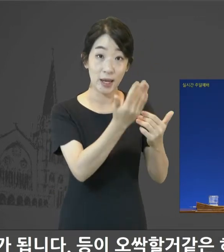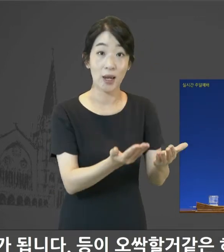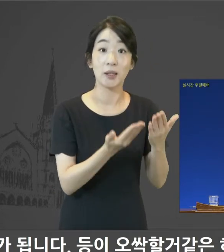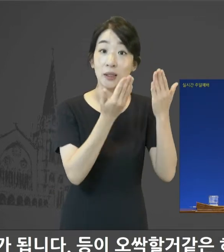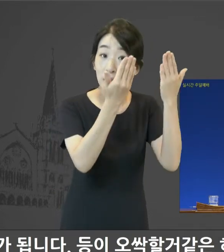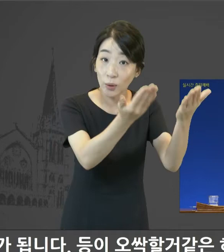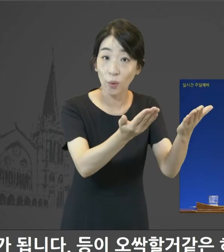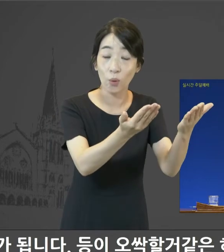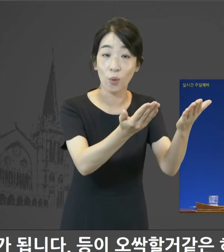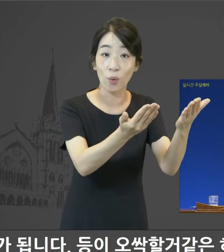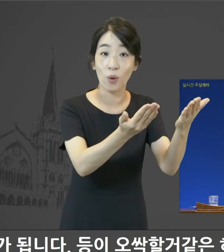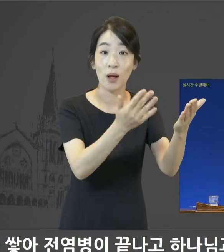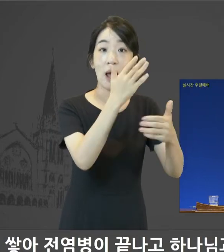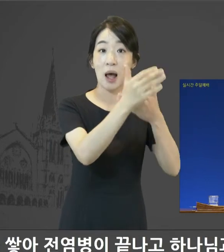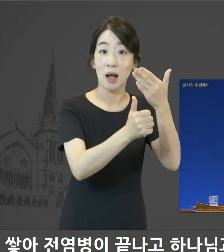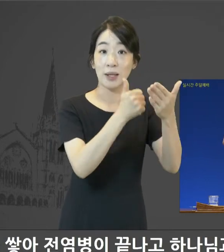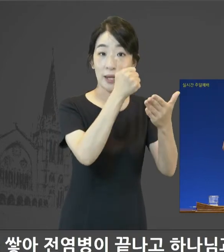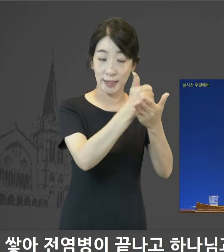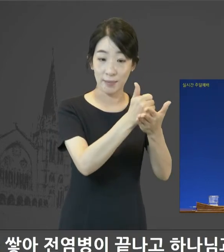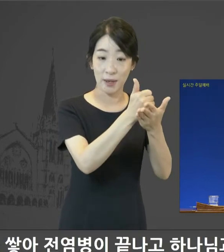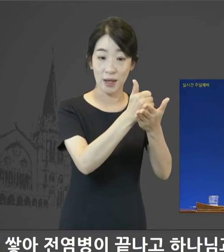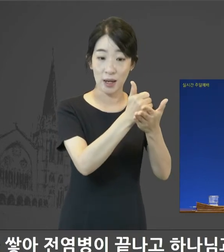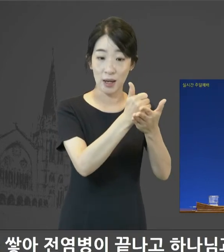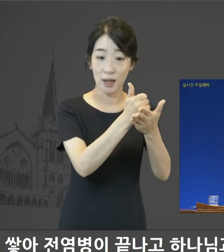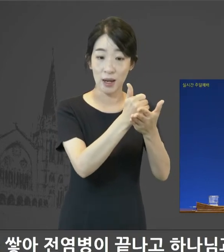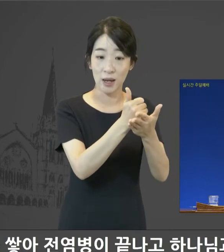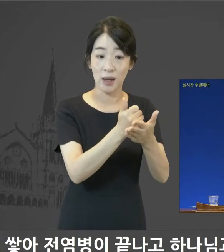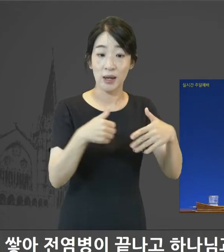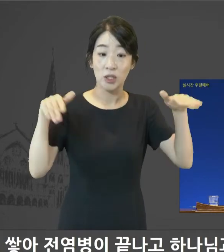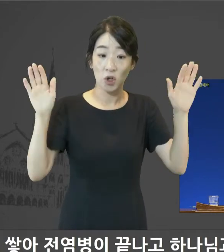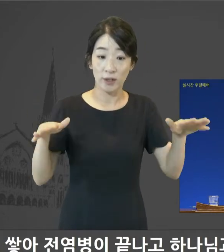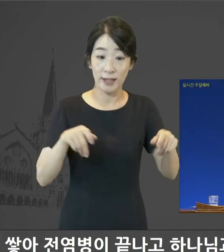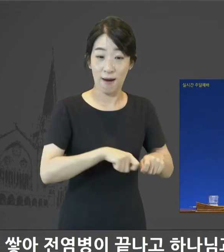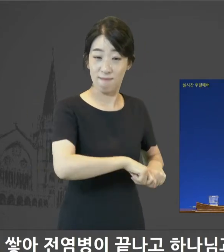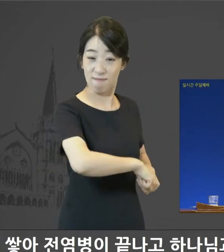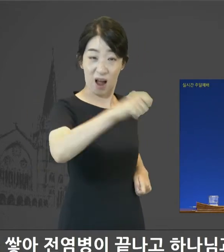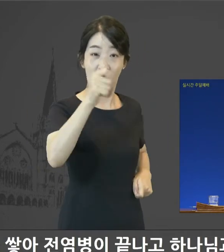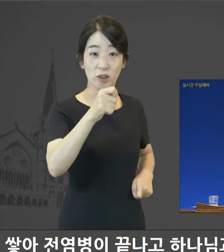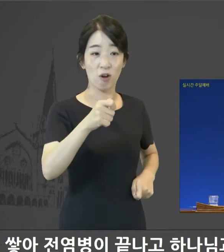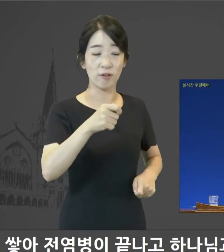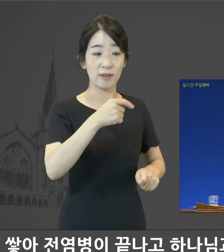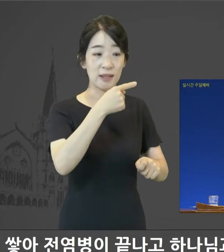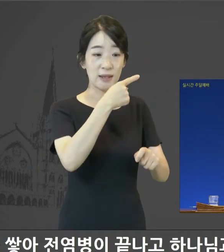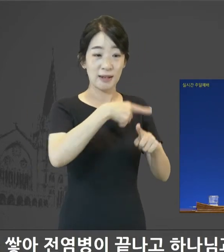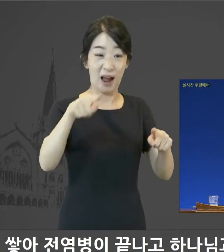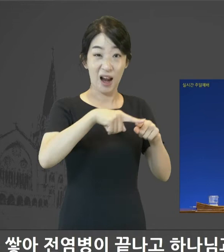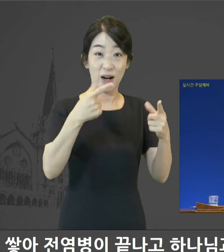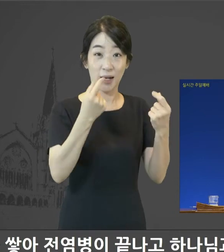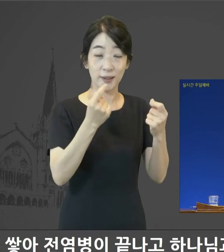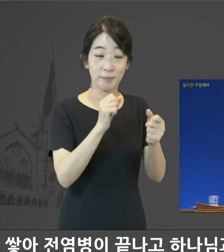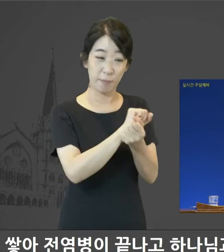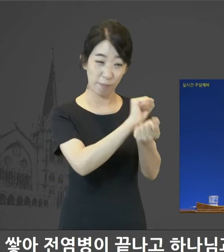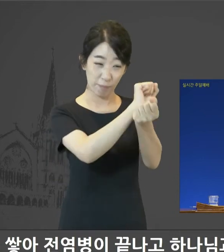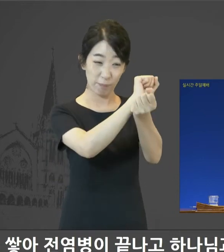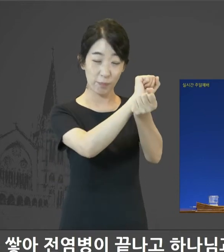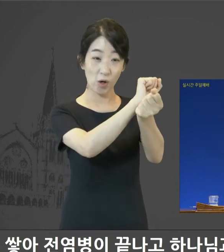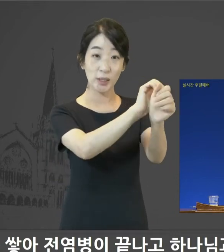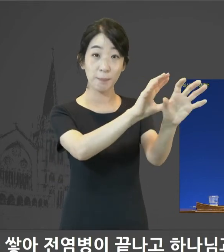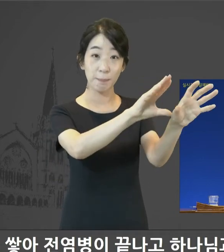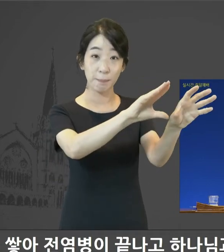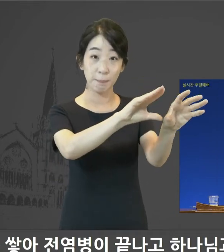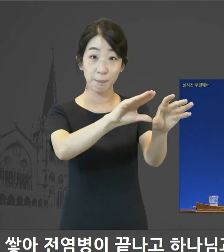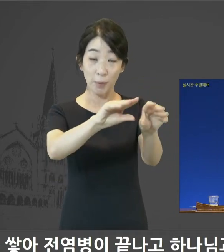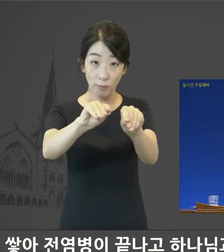하나님의 사자들이 뺐던 칼을 칼집에 꽂은 그런 놀라운 축복의 장소가 되었던